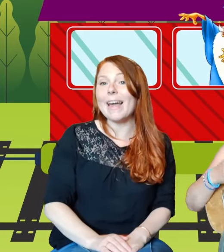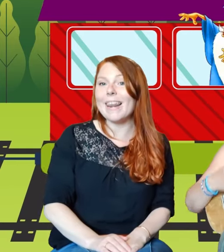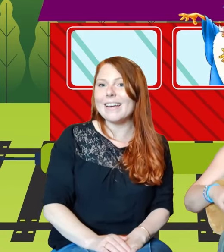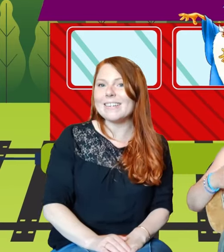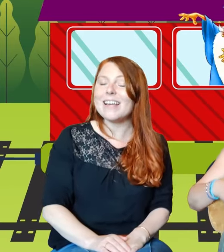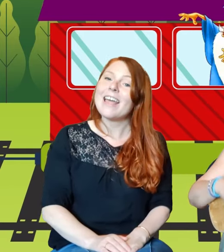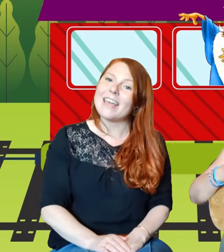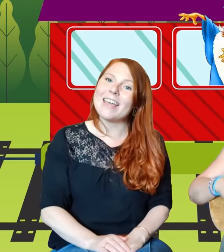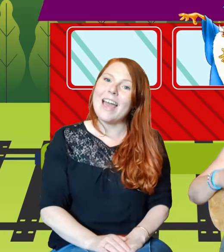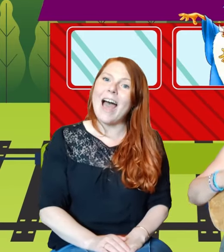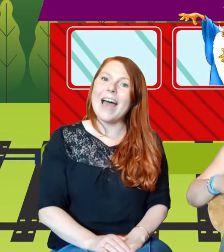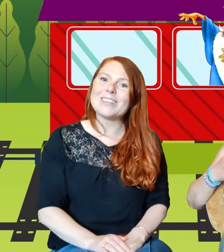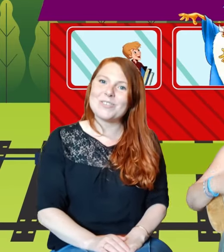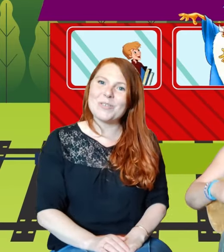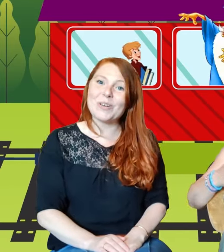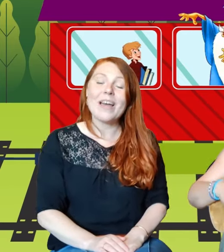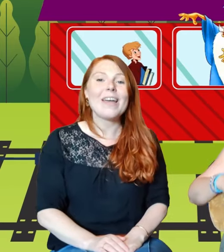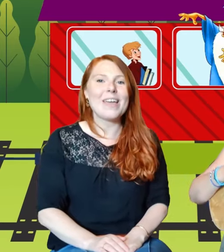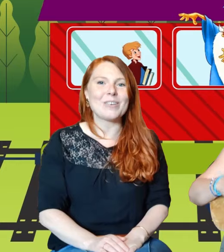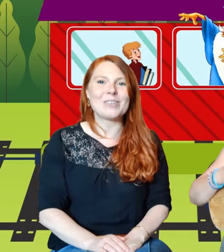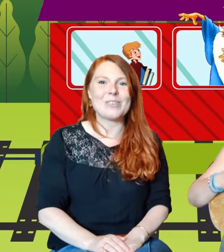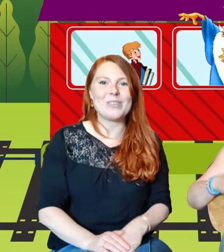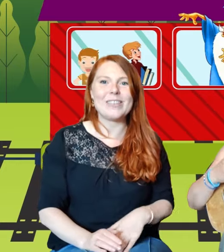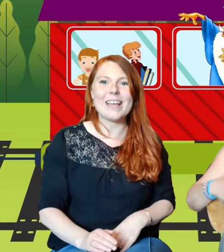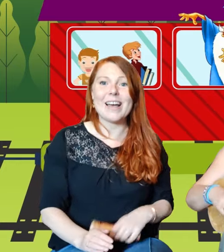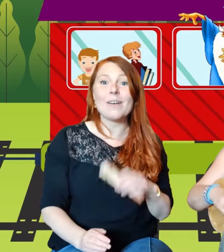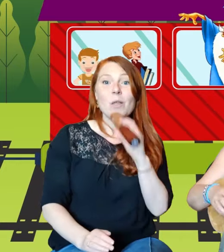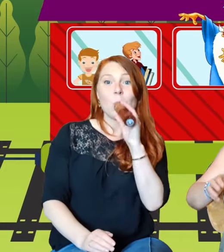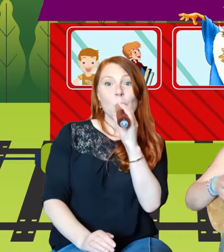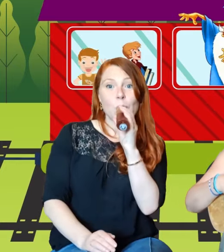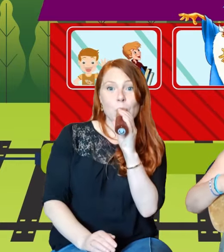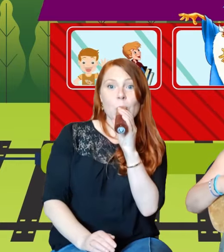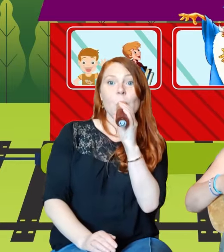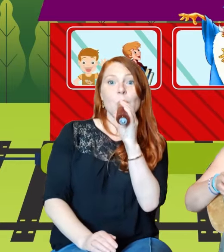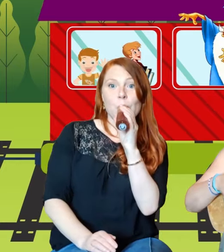y a Merlin et Arthur et Antonin.